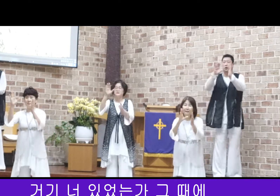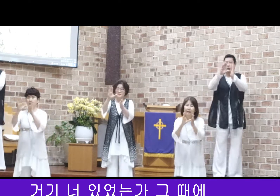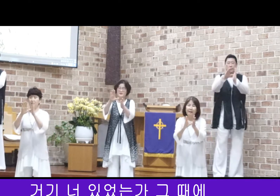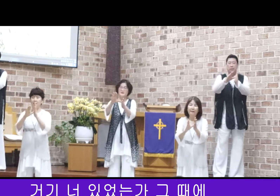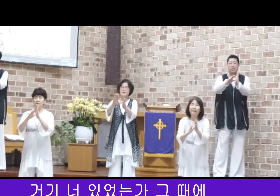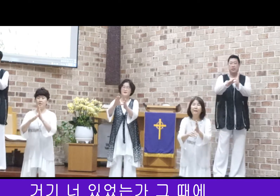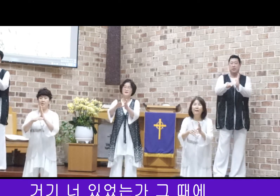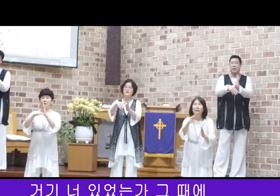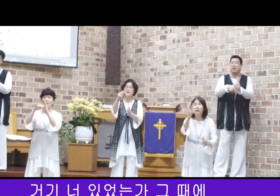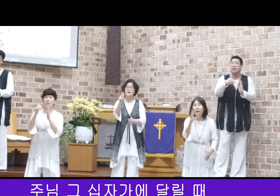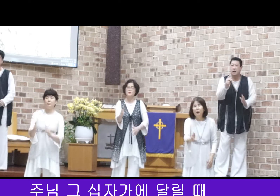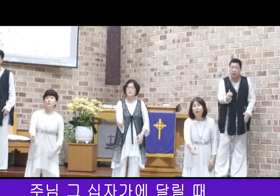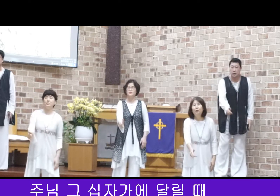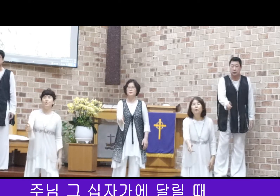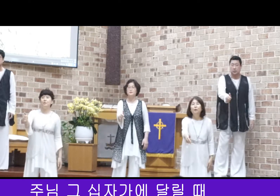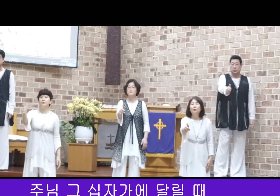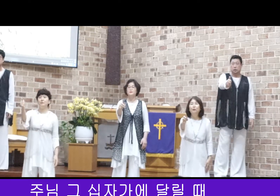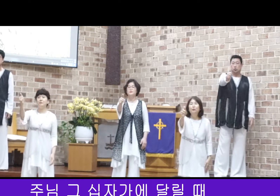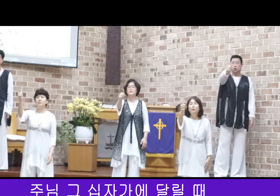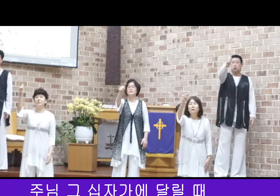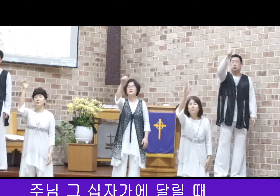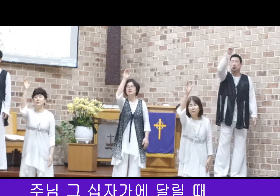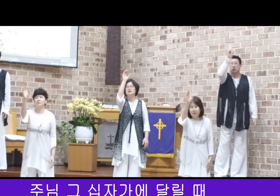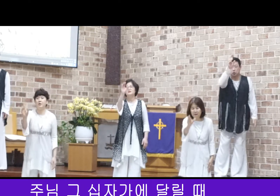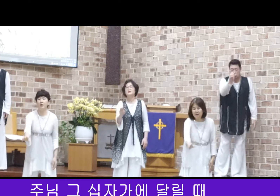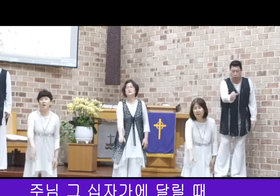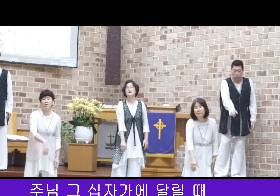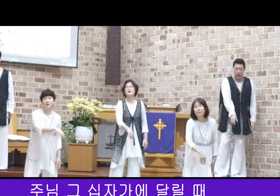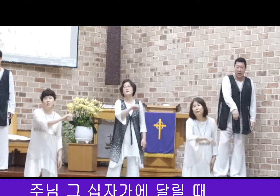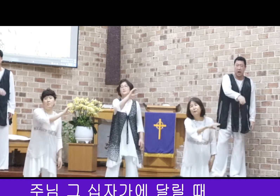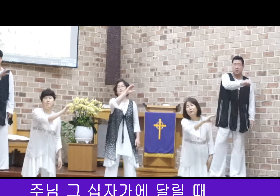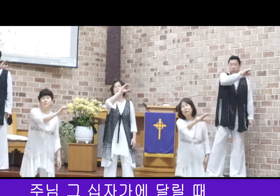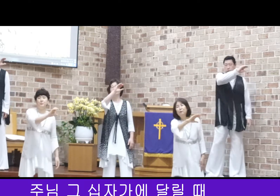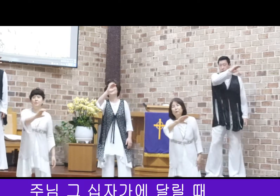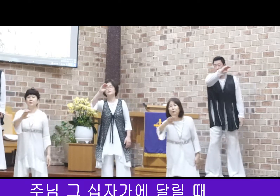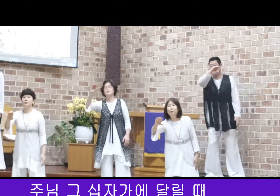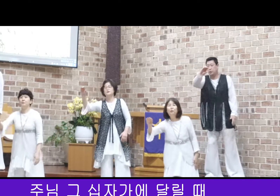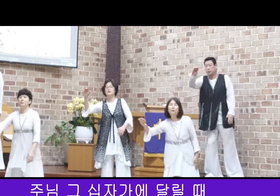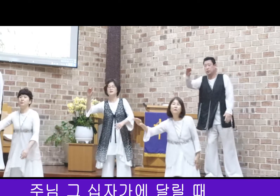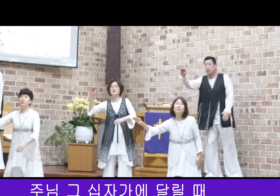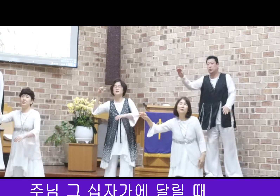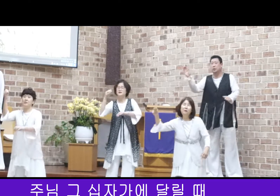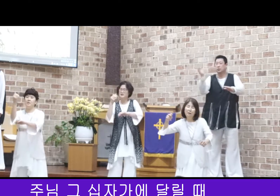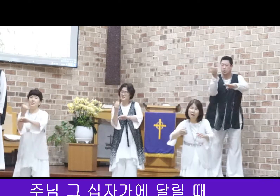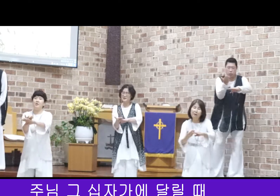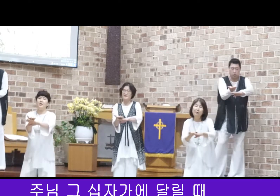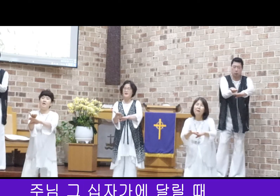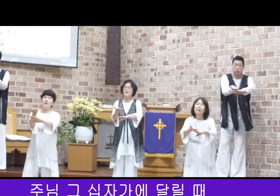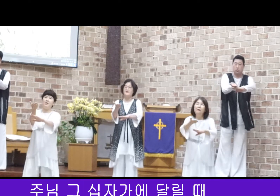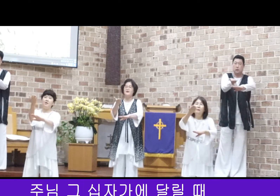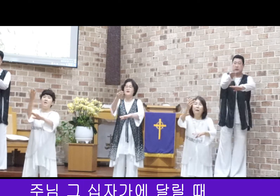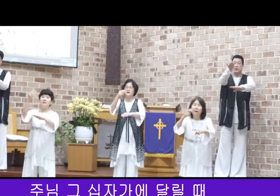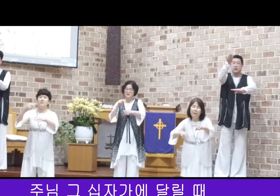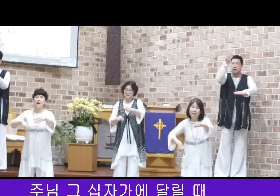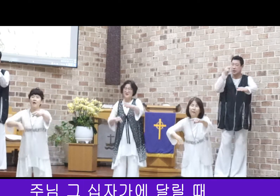그때에 주님 그 나무 위에 달릴 때